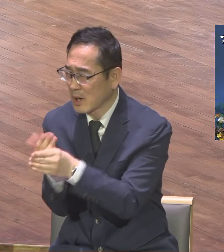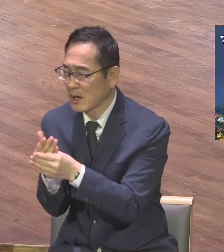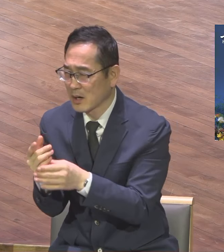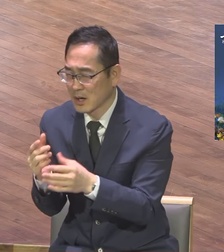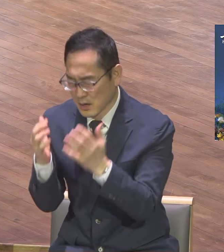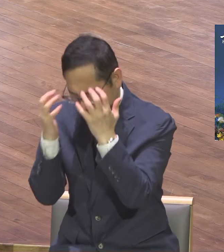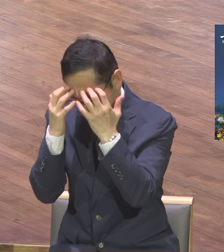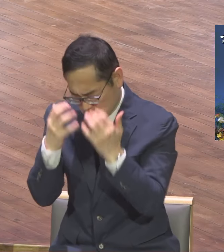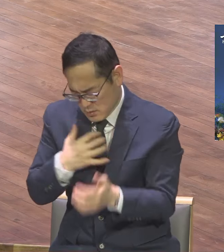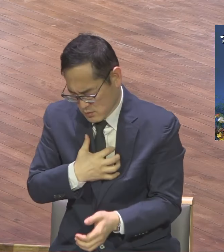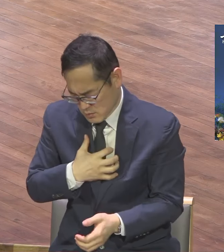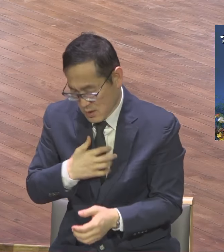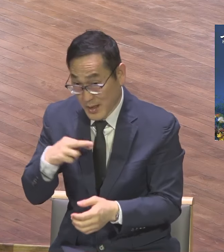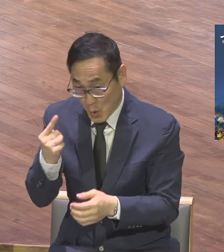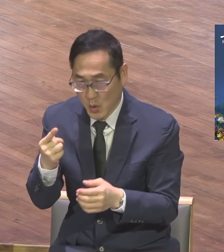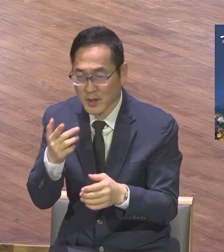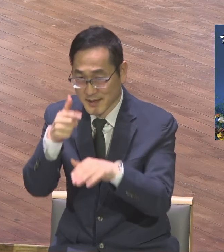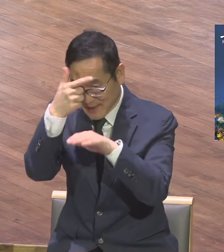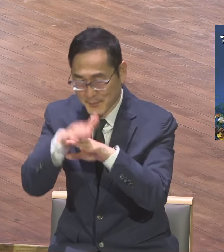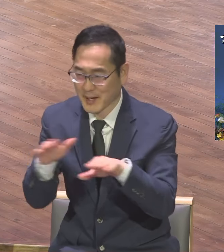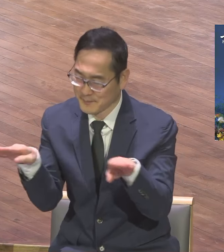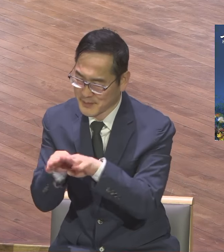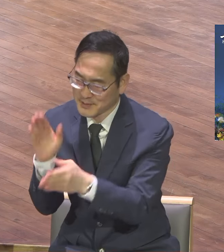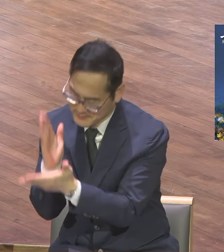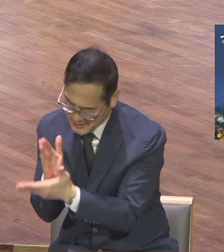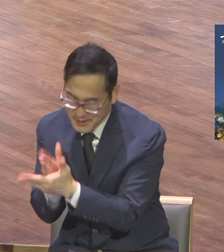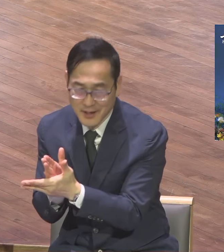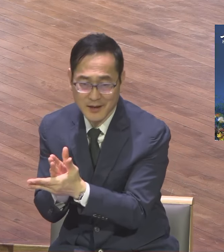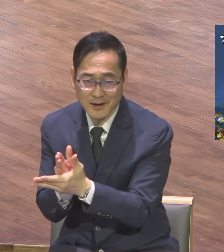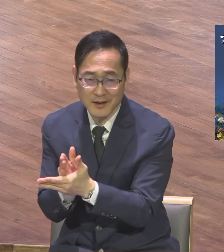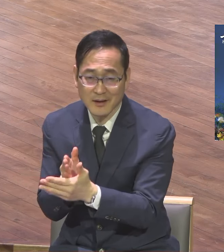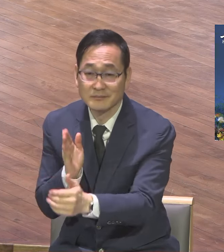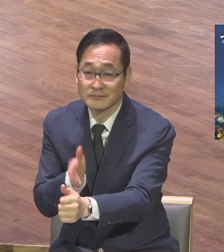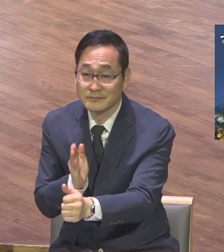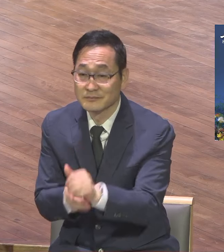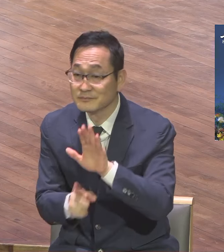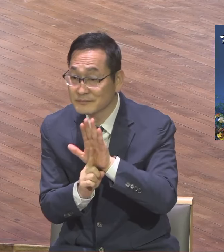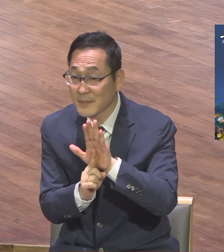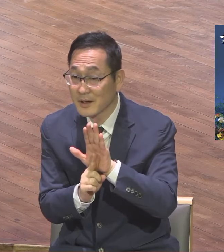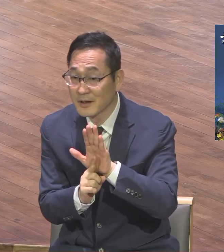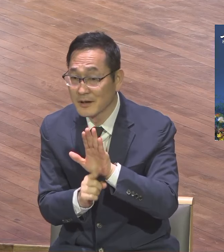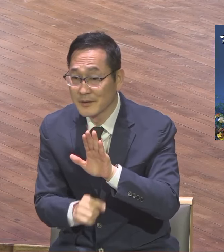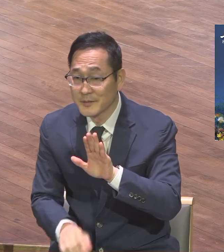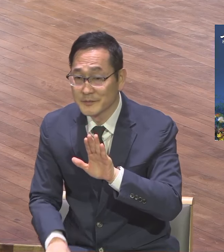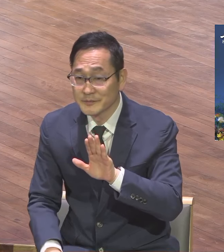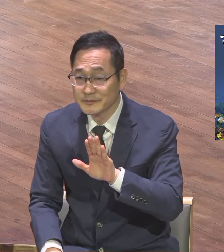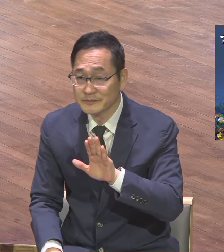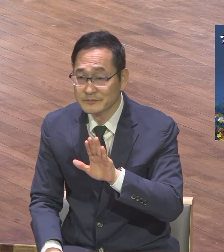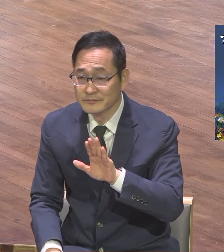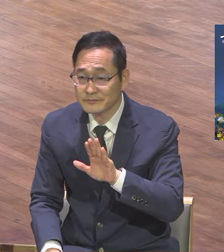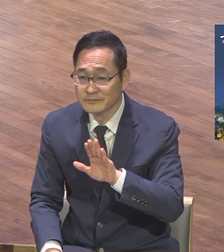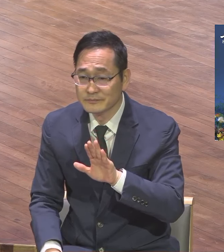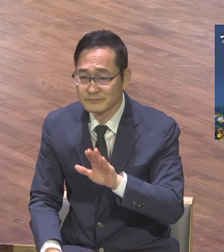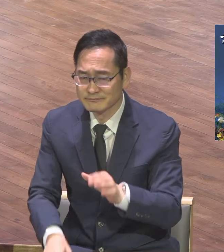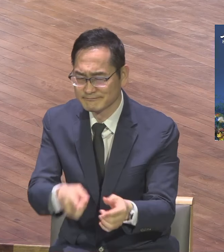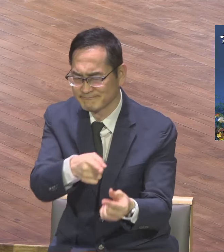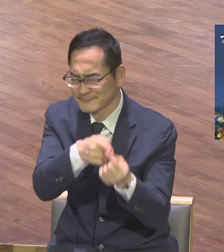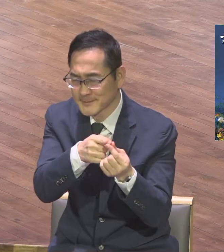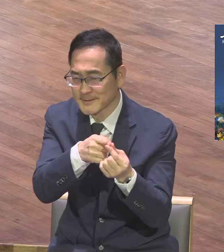속에서라도 예배를 빠지지 마라. 한 알 편 예배하는 그 예배를 최우선순위를